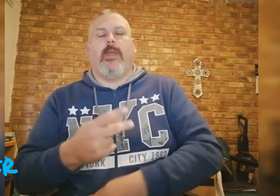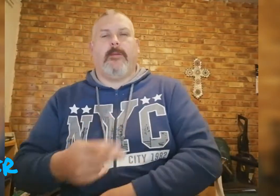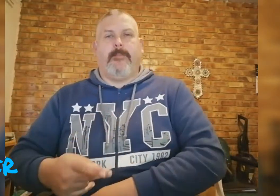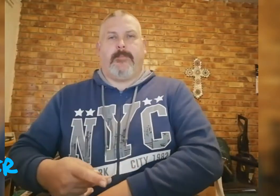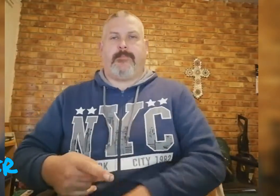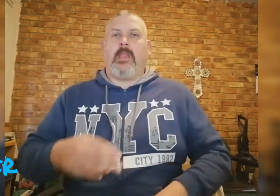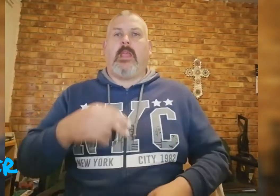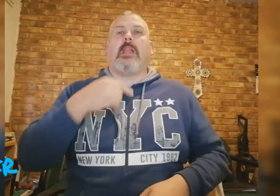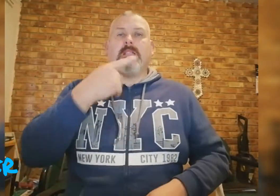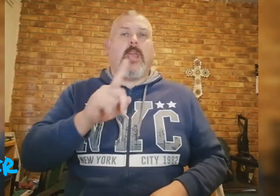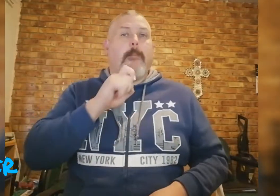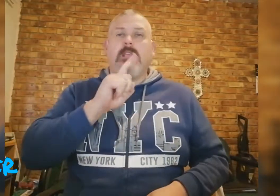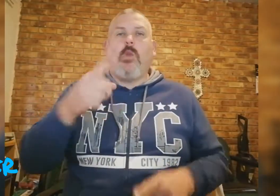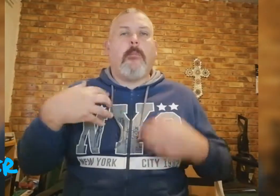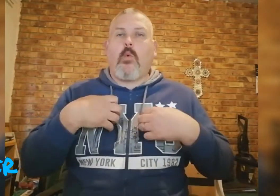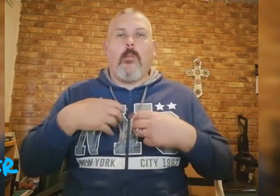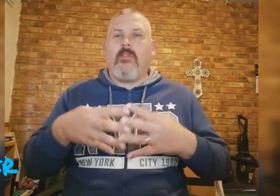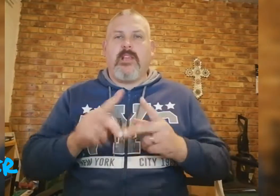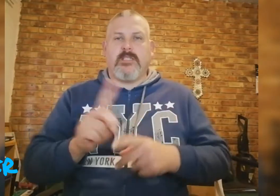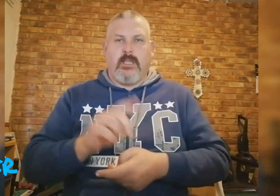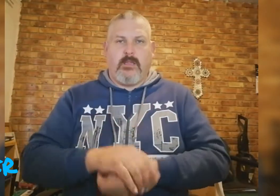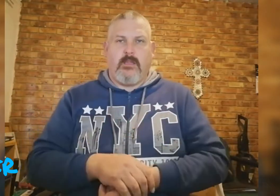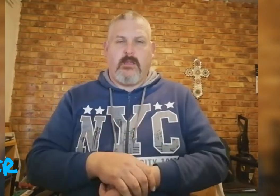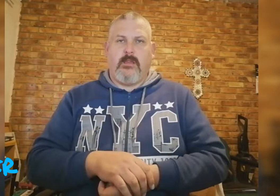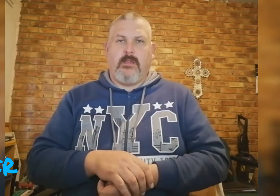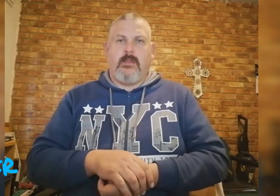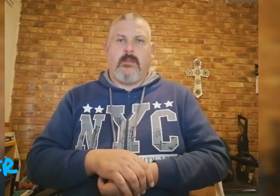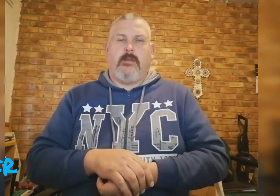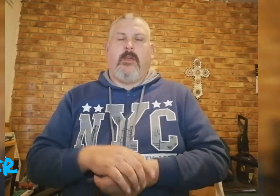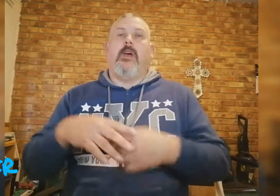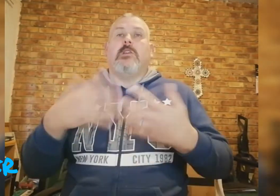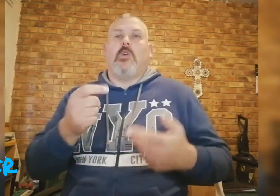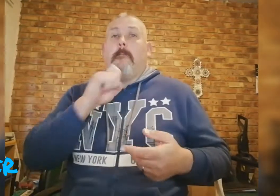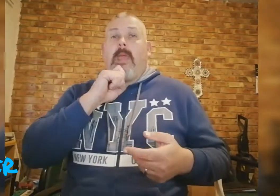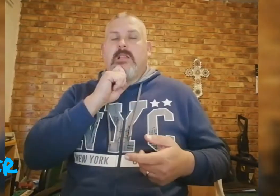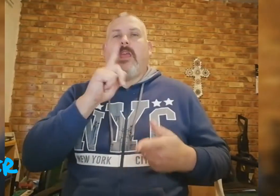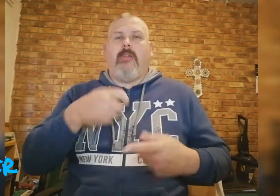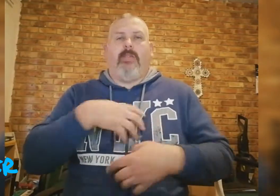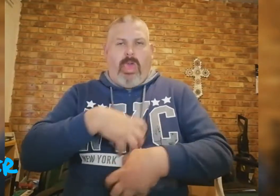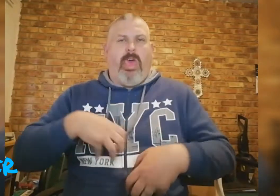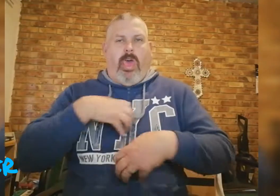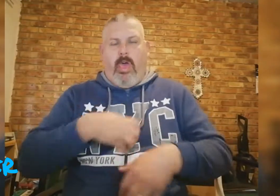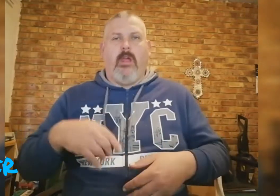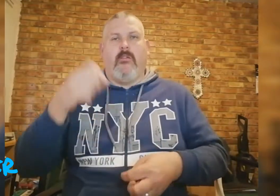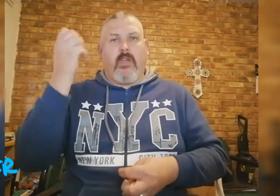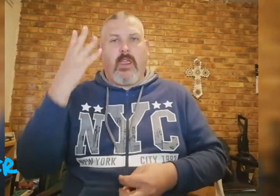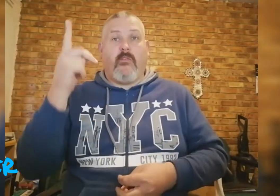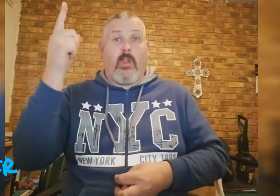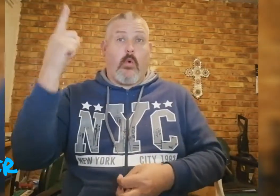alweer. Ons sê mense moet nie bekommerd wees nie. So mense het vergeet van God.